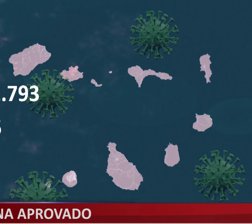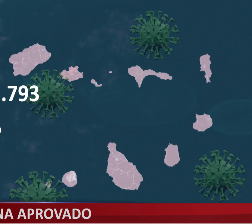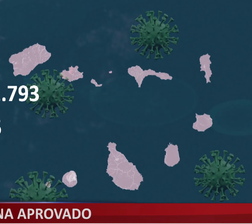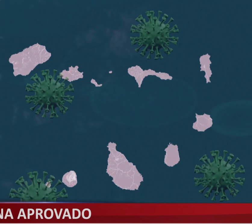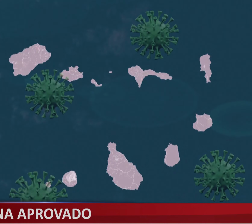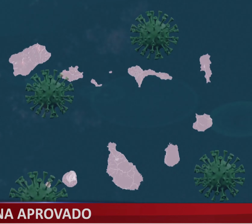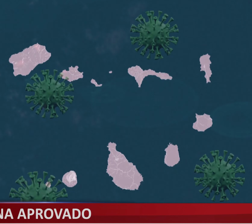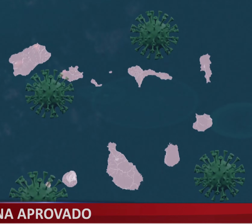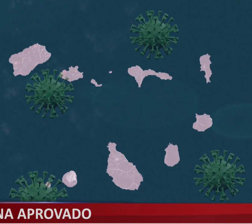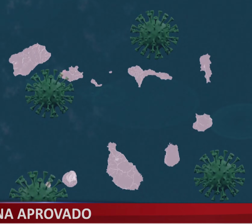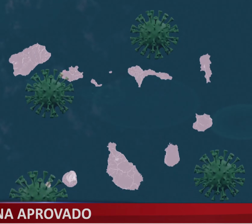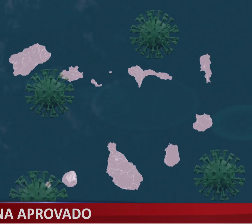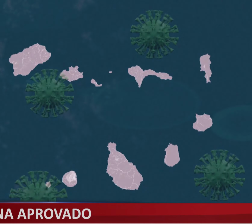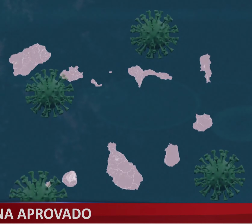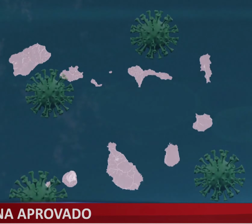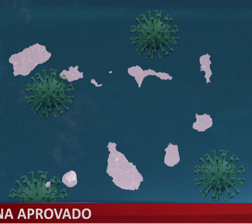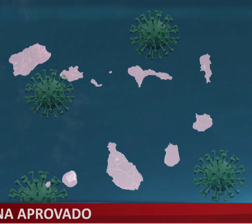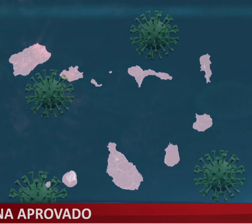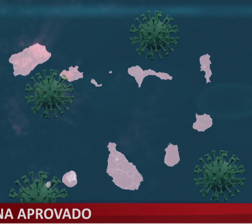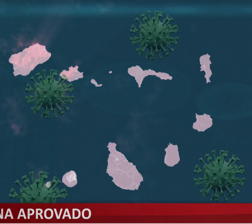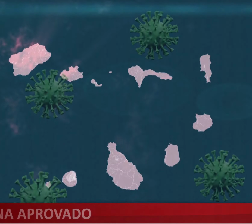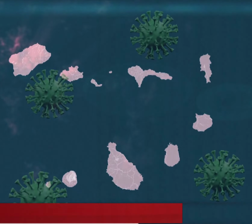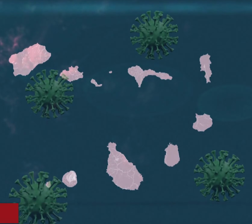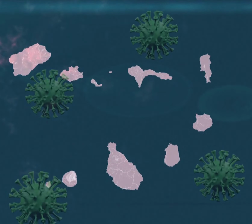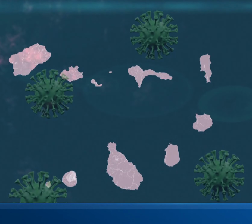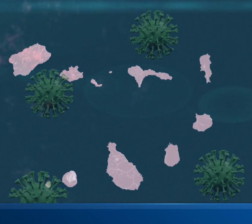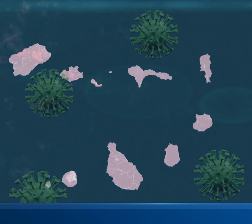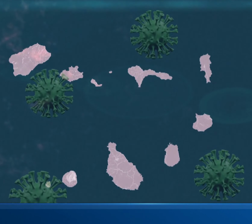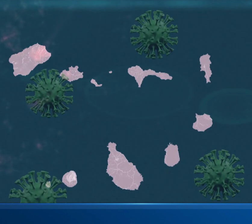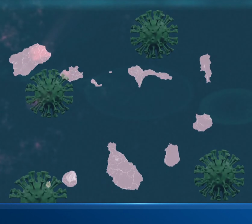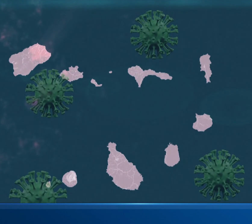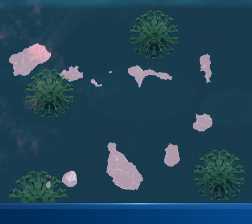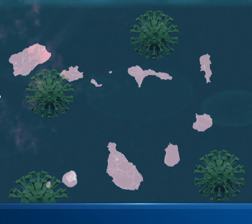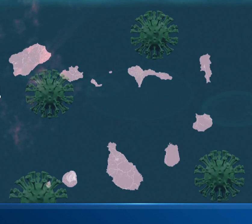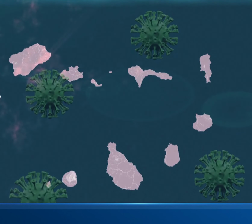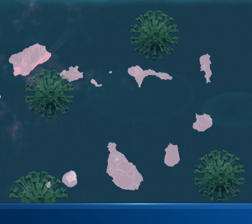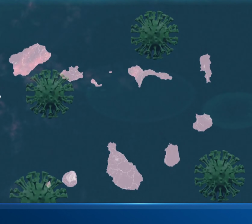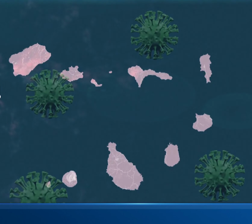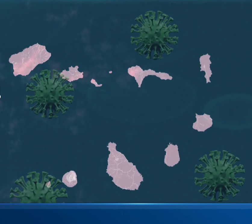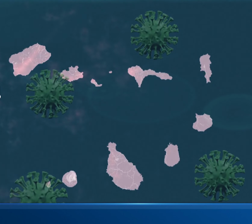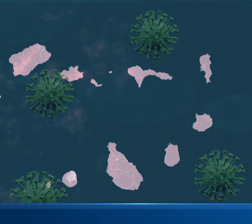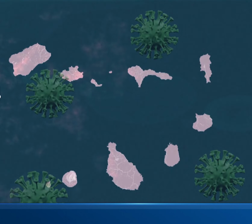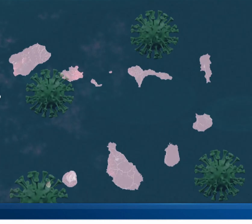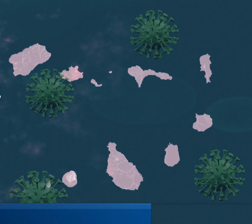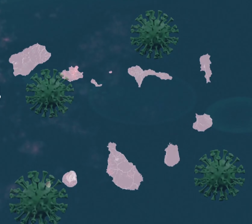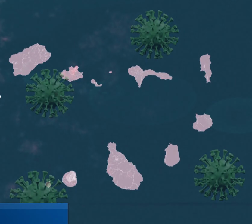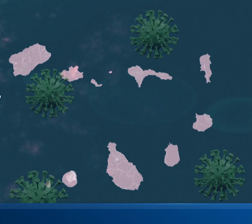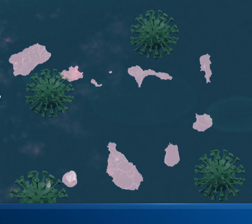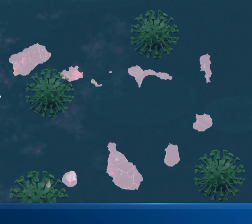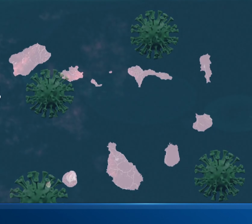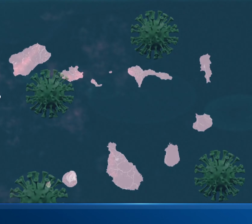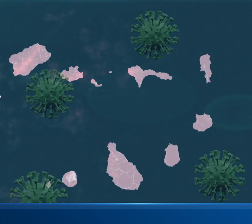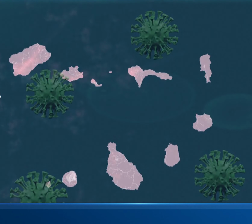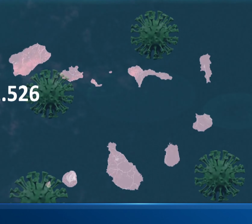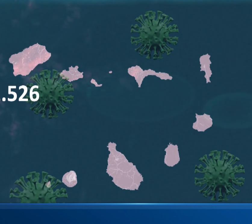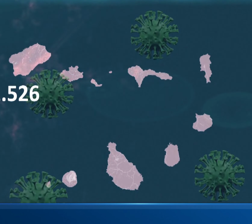recuperados praia dois são Filipe quatro com o 2.92 São Vicente de 14 e